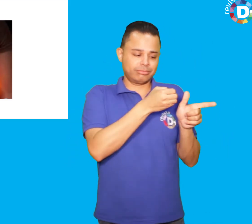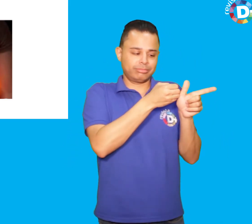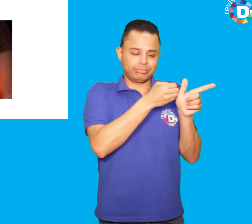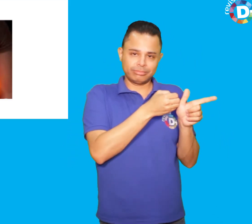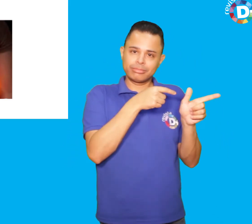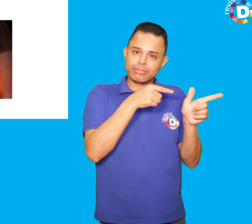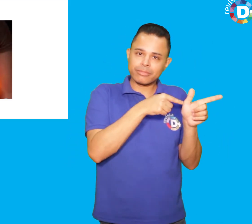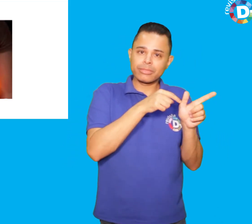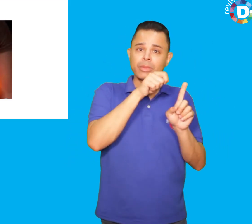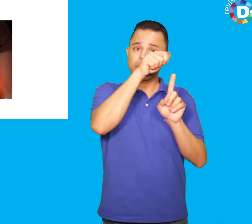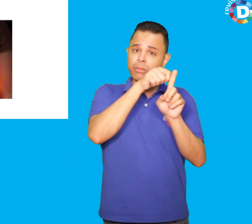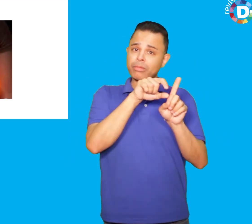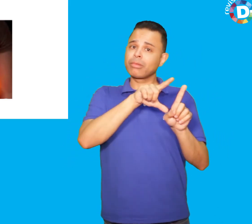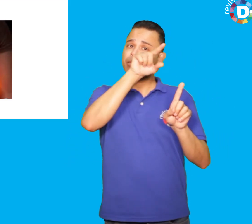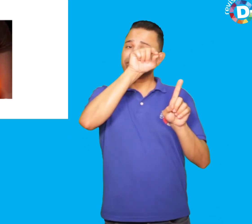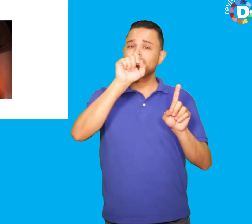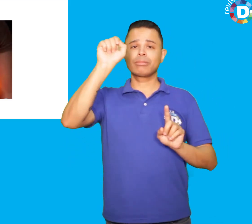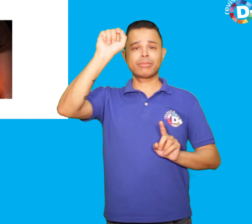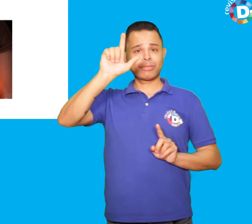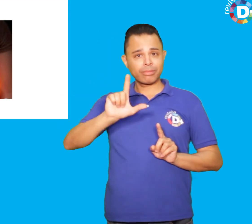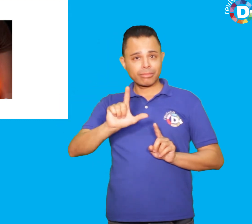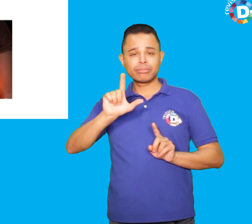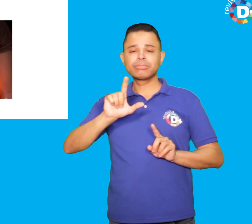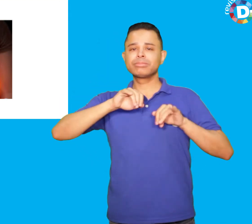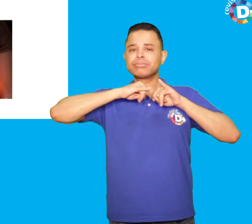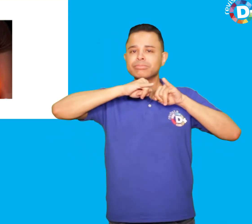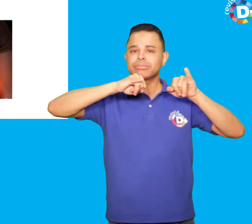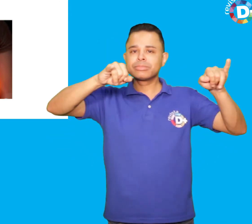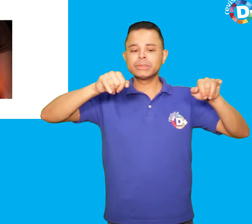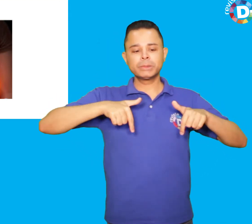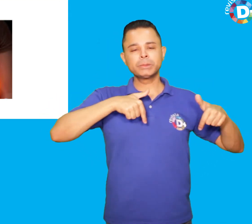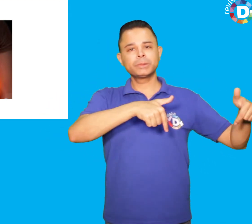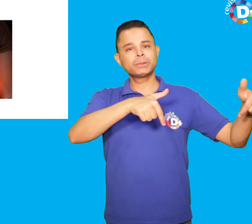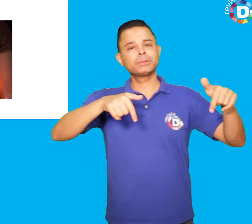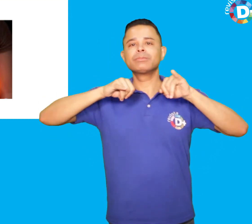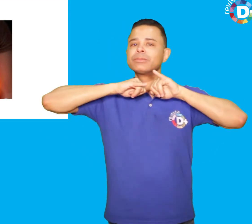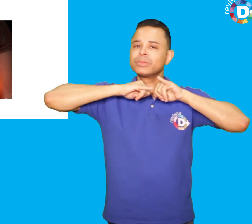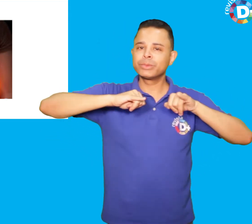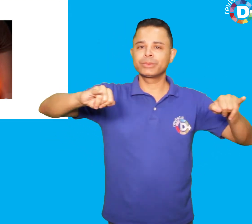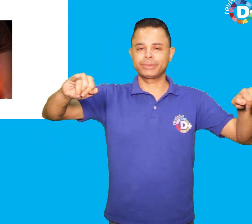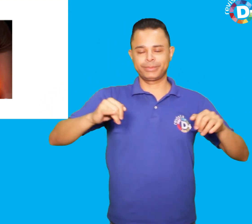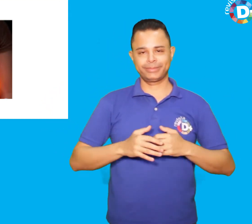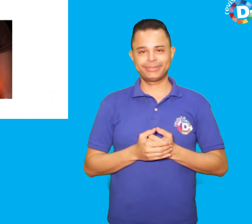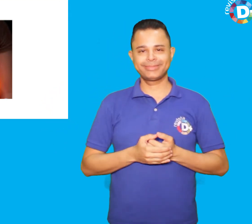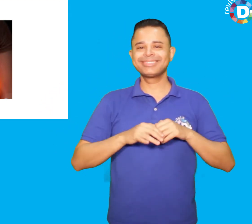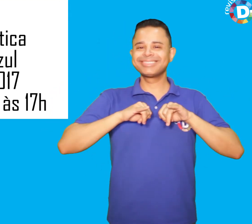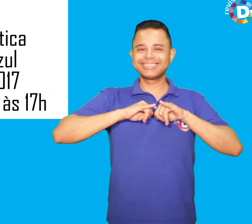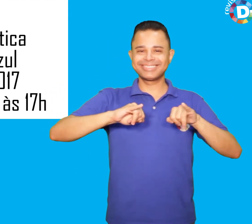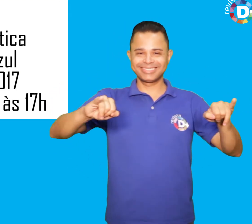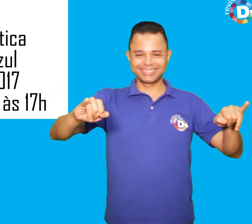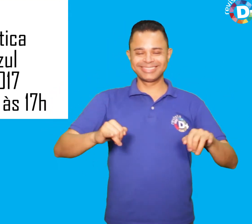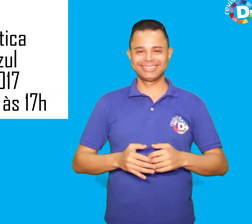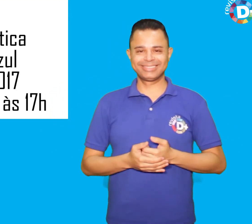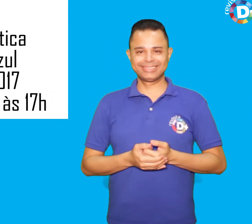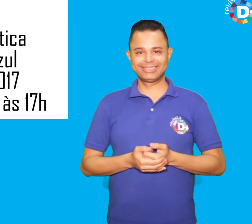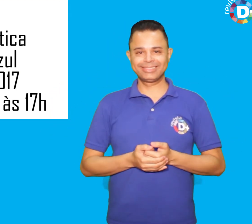o mês escolhido para realizar as mobilizações. Serviço: plenária